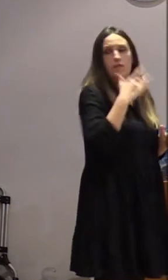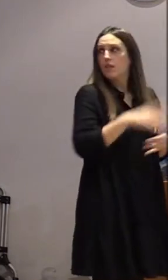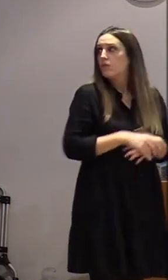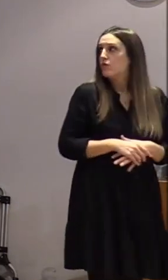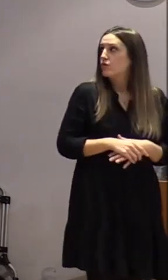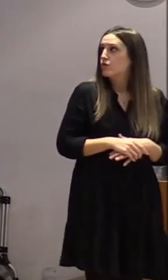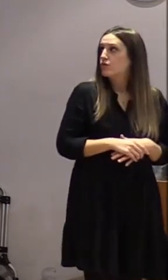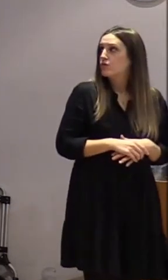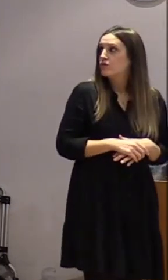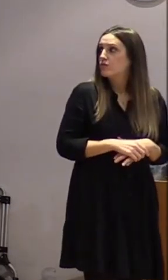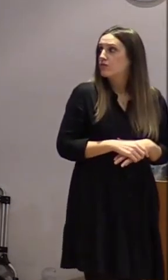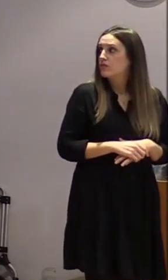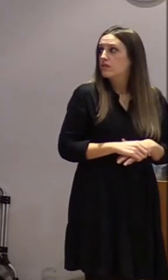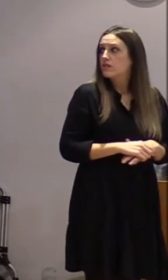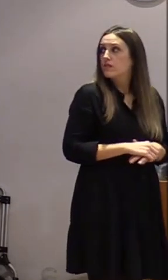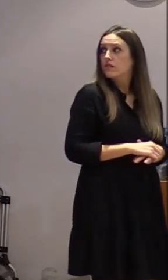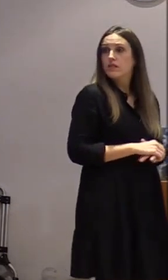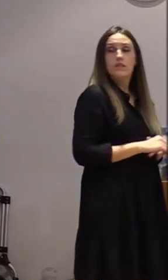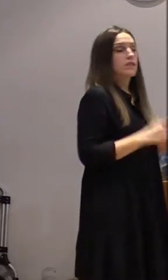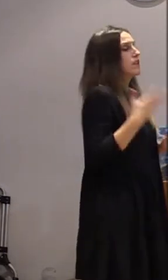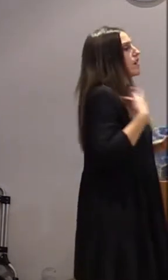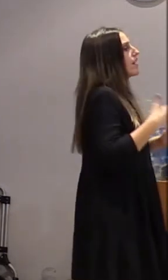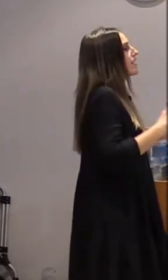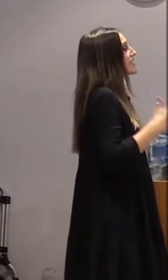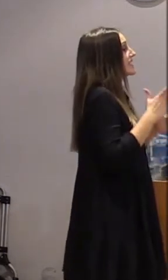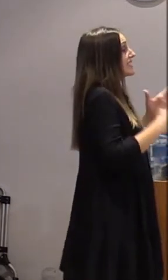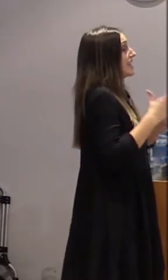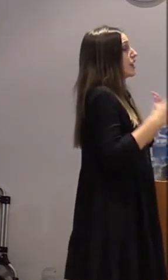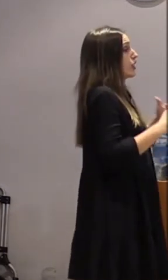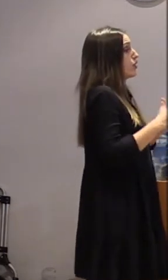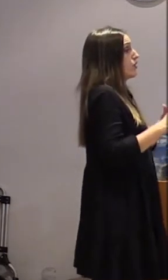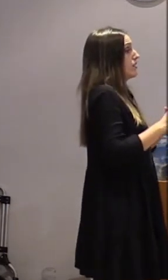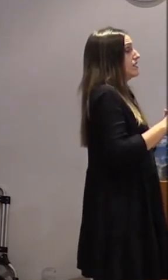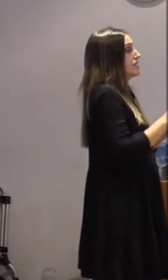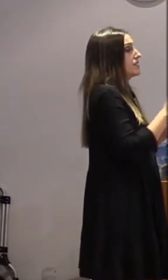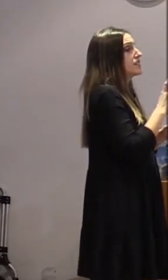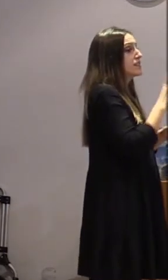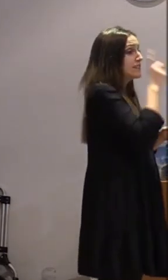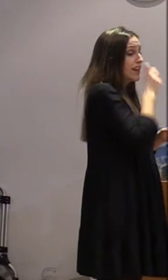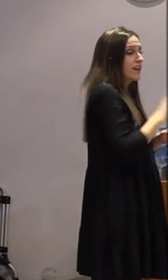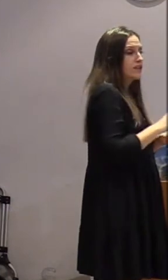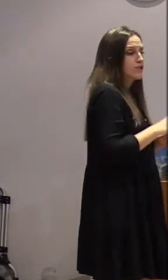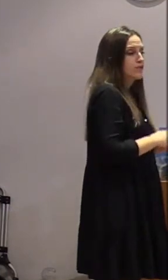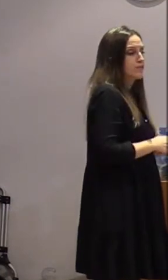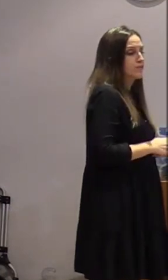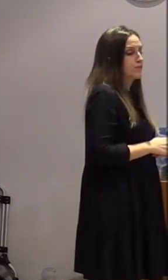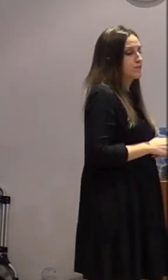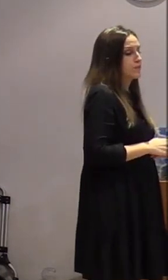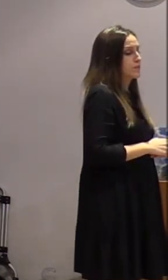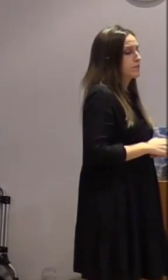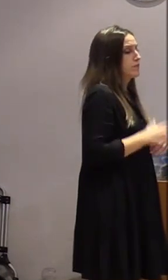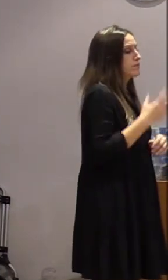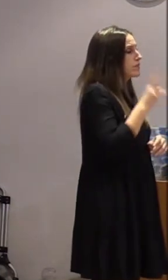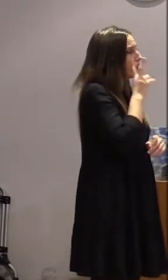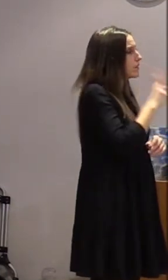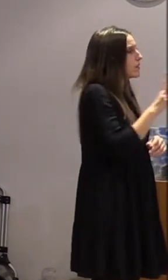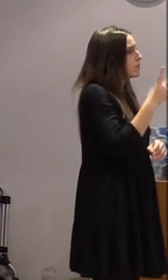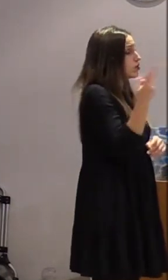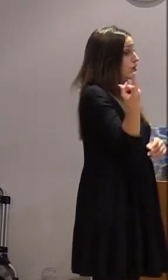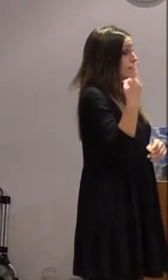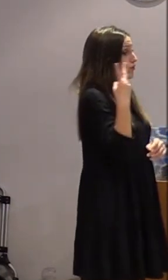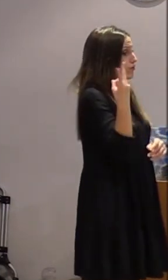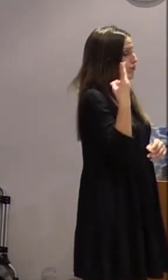de la alegoría de las estaciones del año, el de la primavera en las floreras, el de la vendimia, y vemos que en los